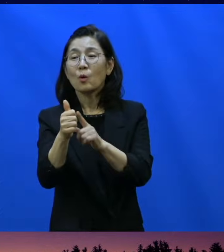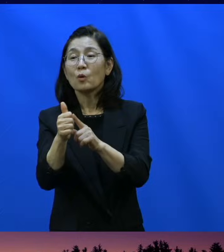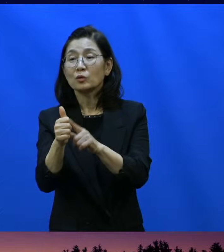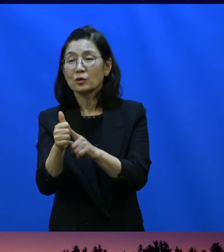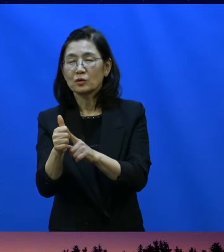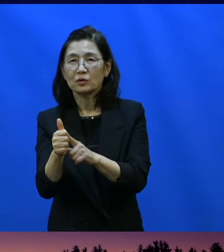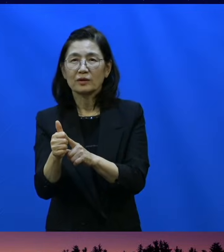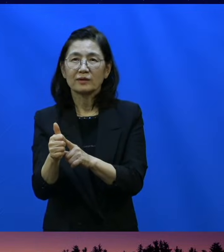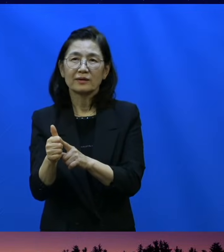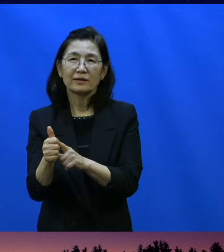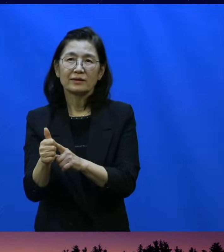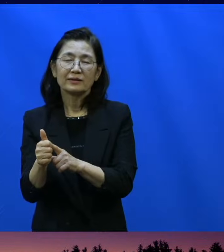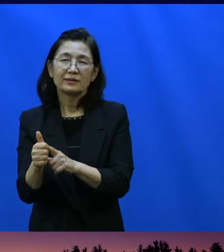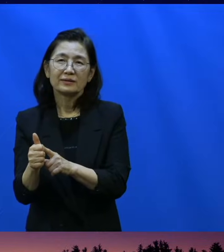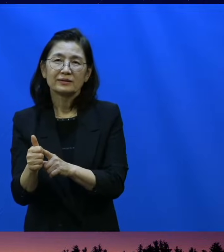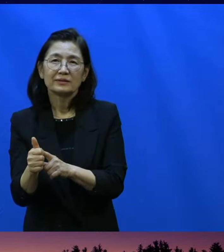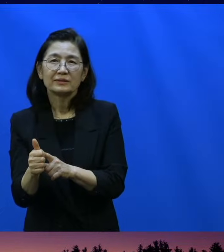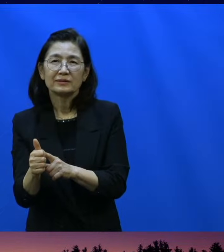헐렐레해진 거예요.